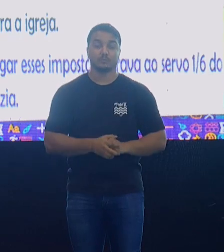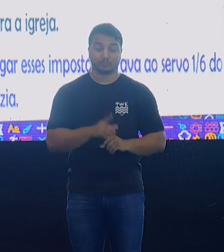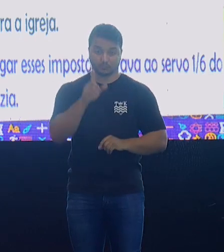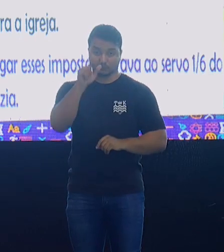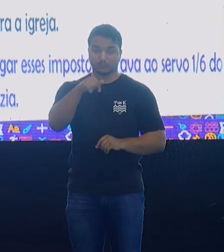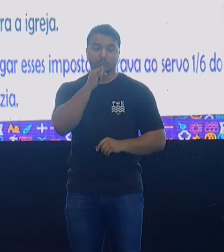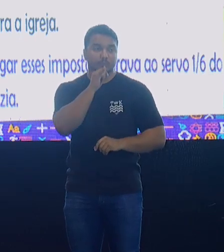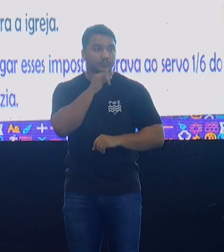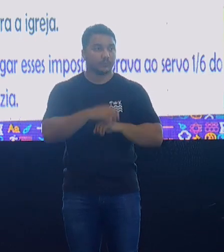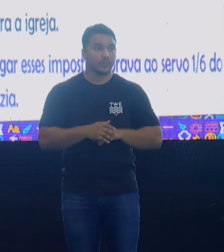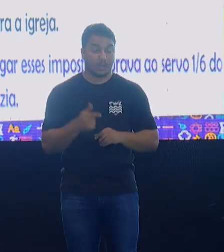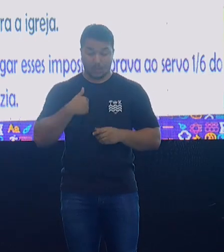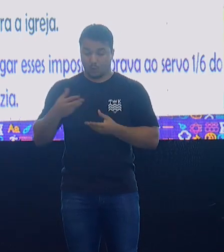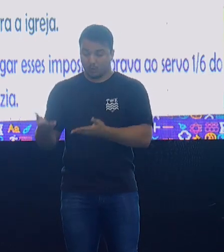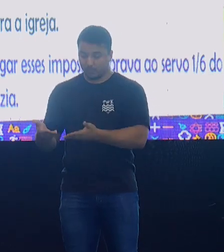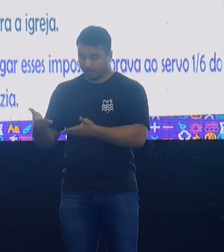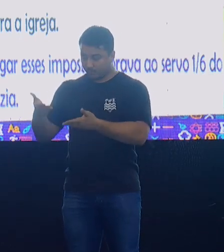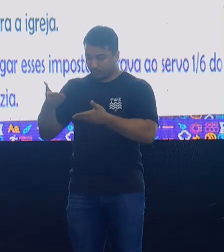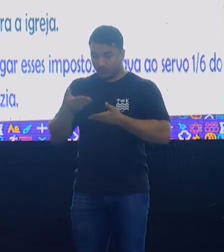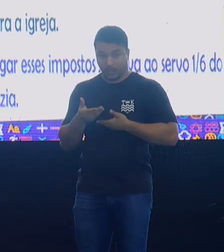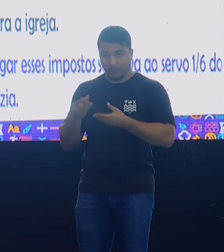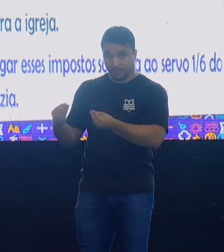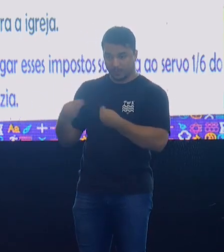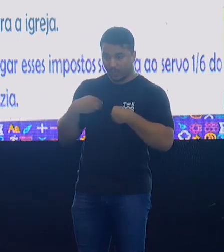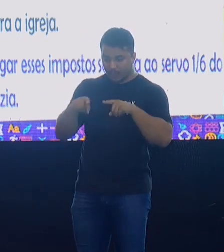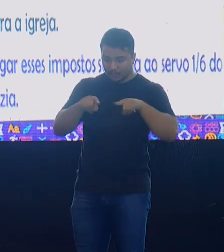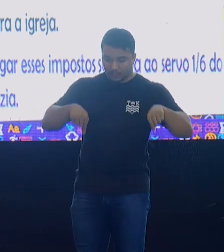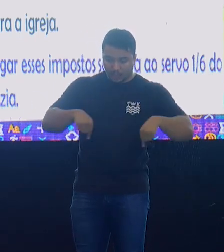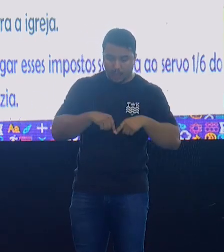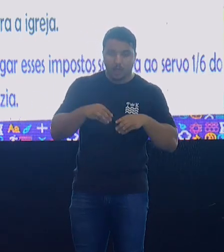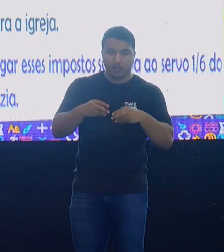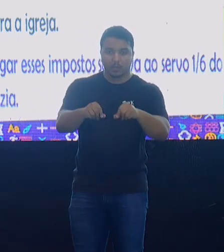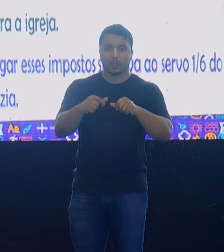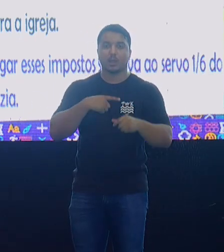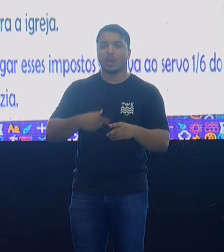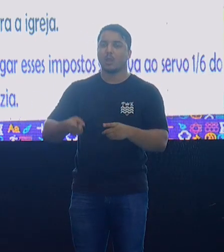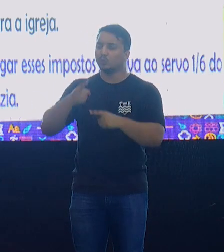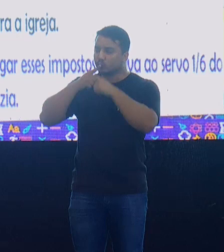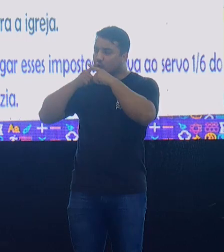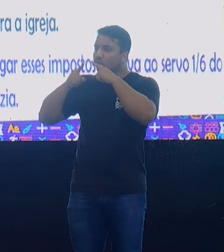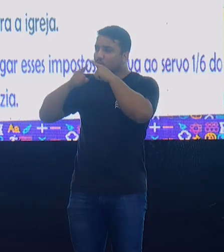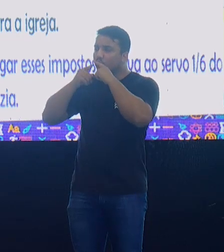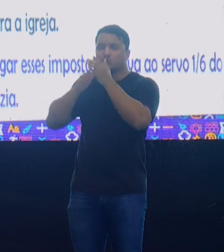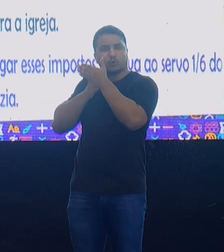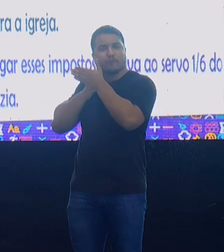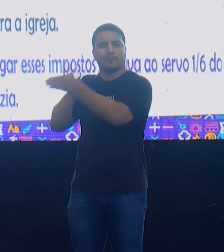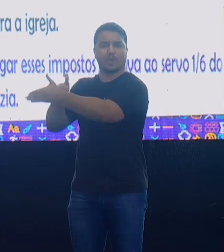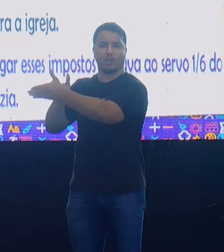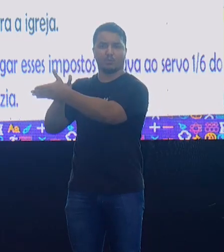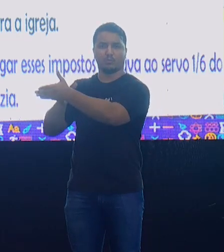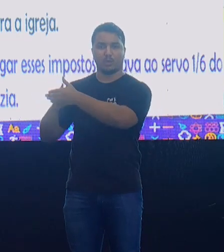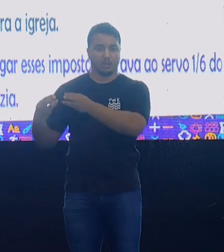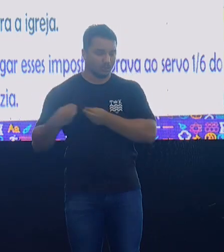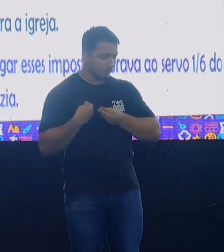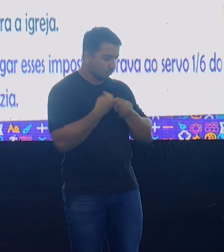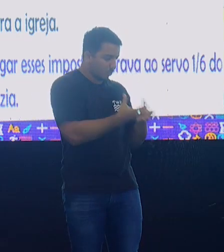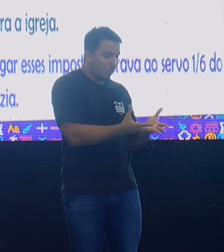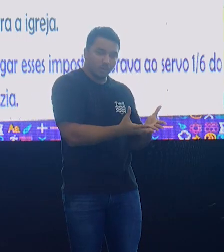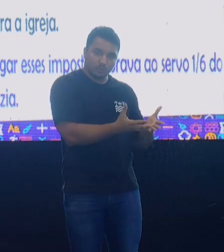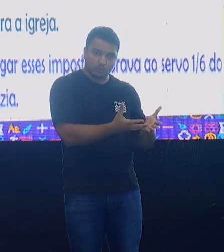O cara que vai receber a terra faz uma jura de fidelidade a quem vai doar.